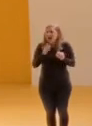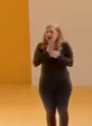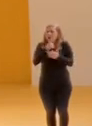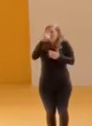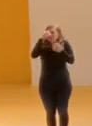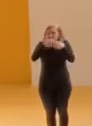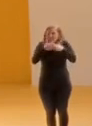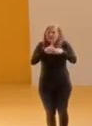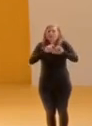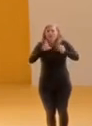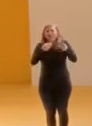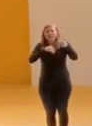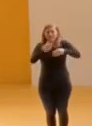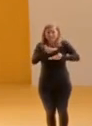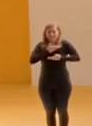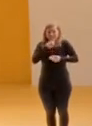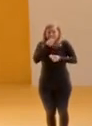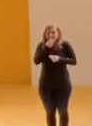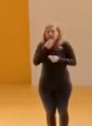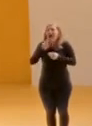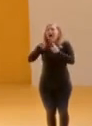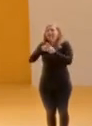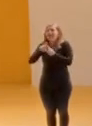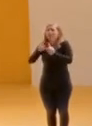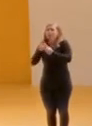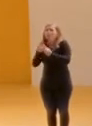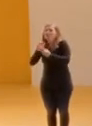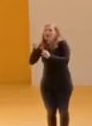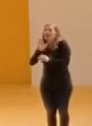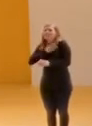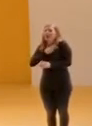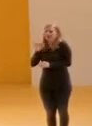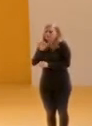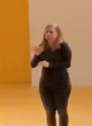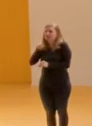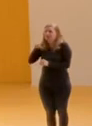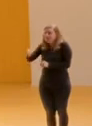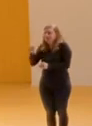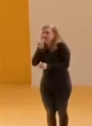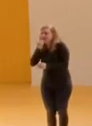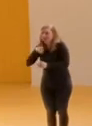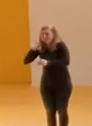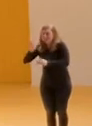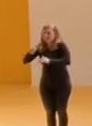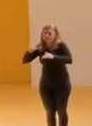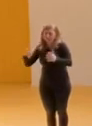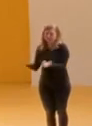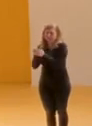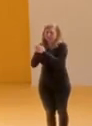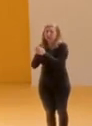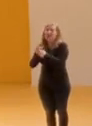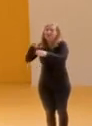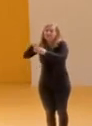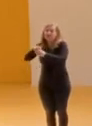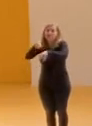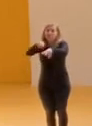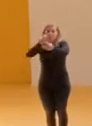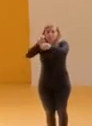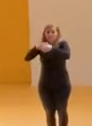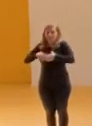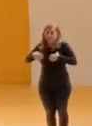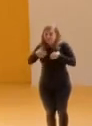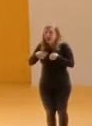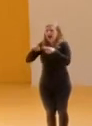a także Jakie są szanse na odnalezienie określonego gatunku pożywienia I to dotyczy zarówno polowania na jakąś zwie